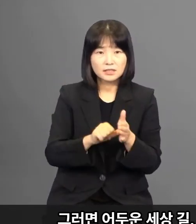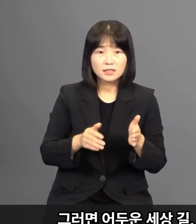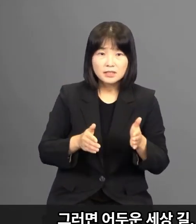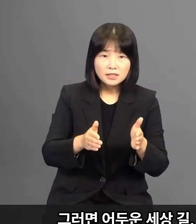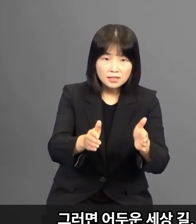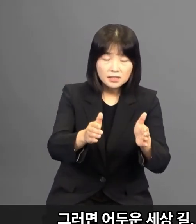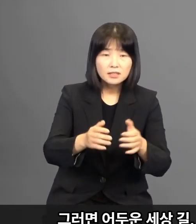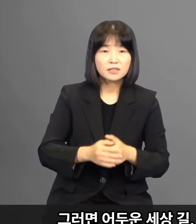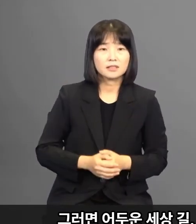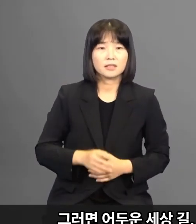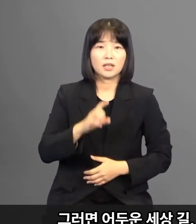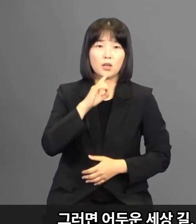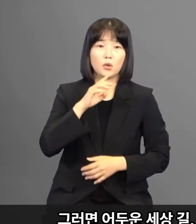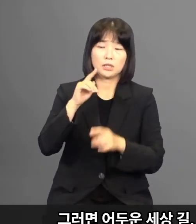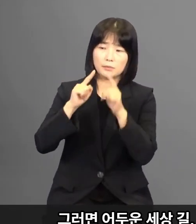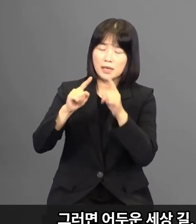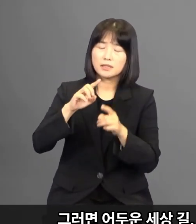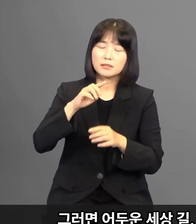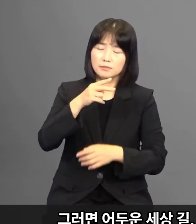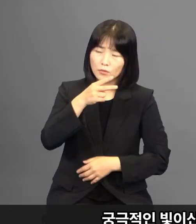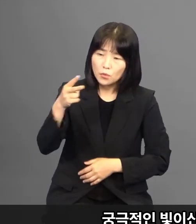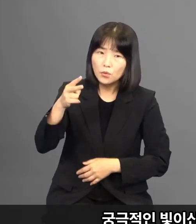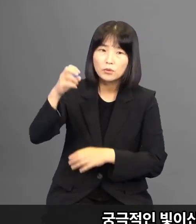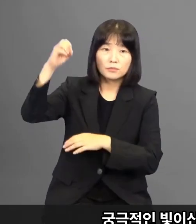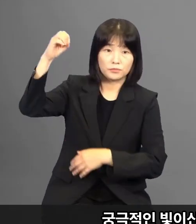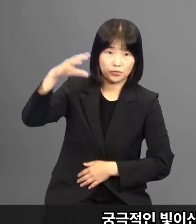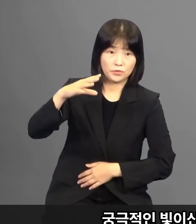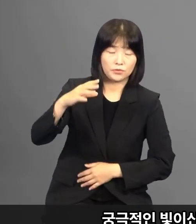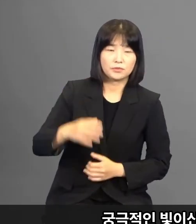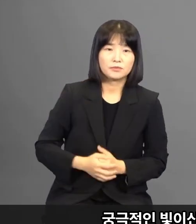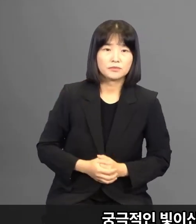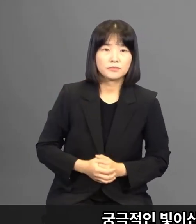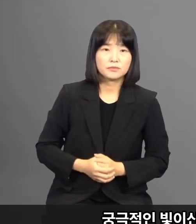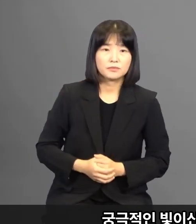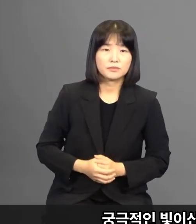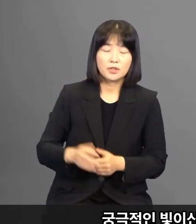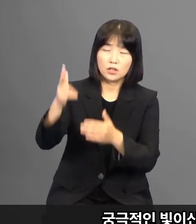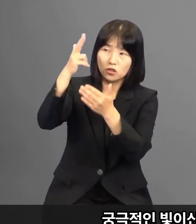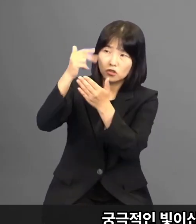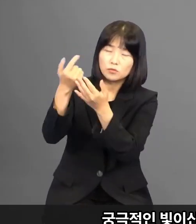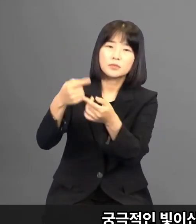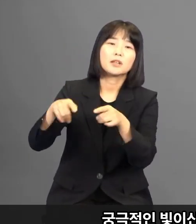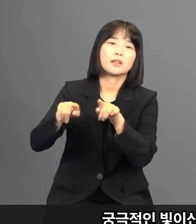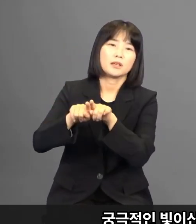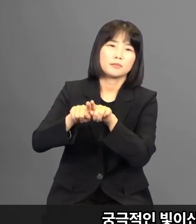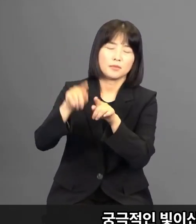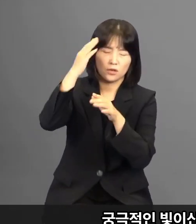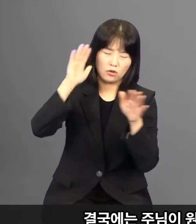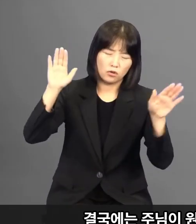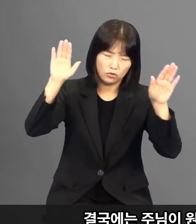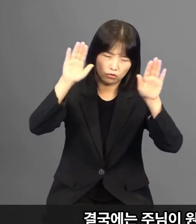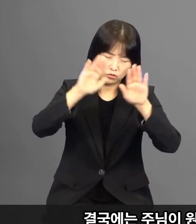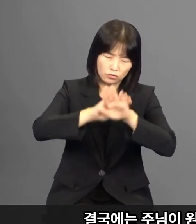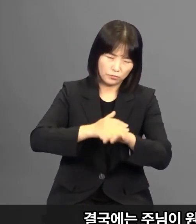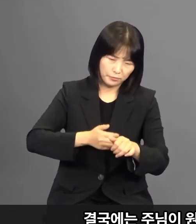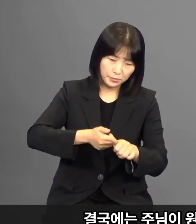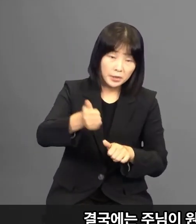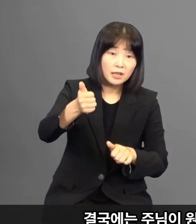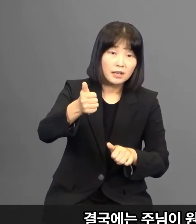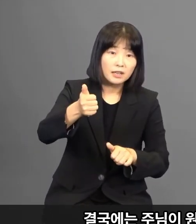오직 말씀만이 등불이기에 궁극적인 빛이신 주님과 함께 이 어둠을 뚫고